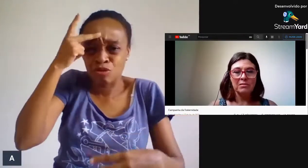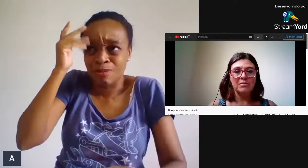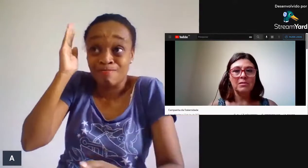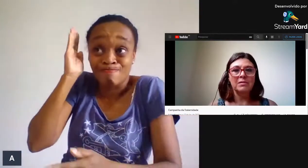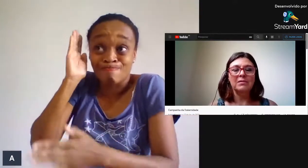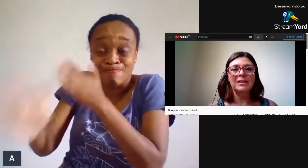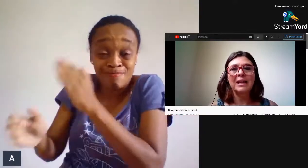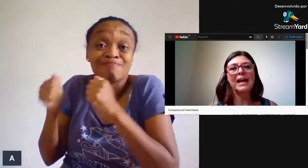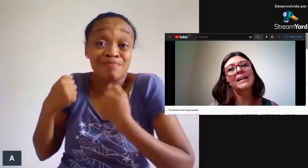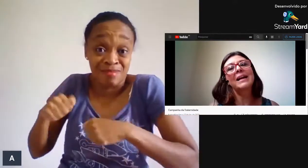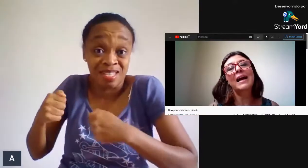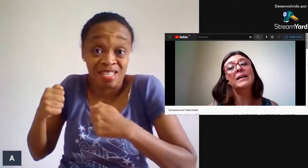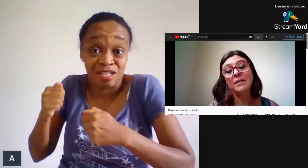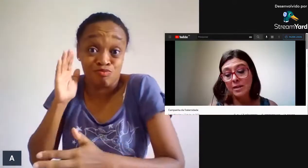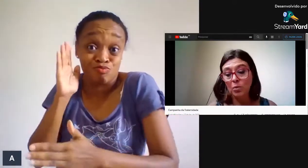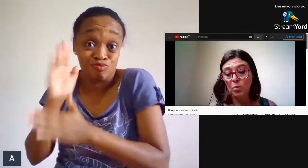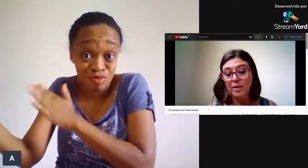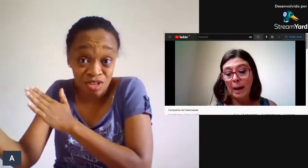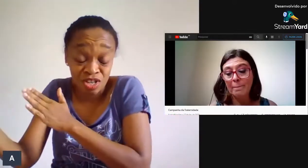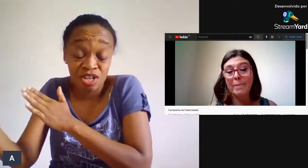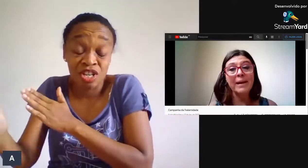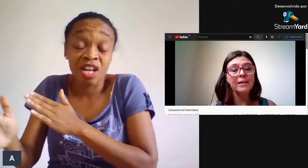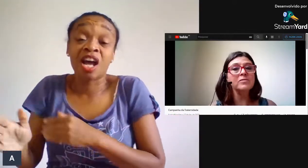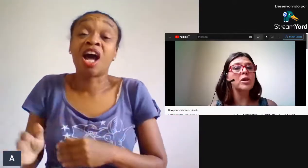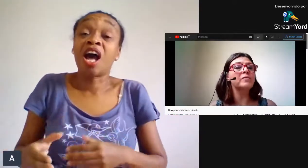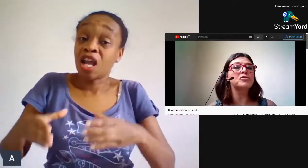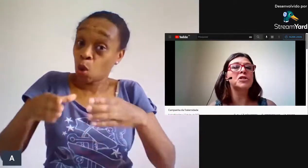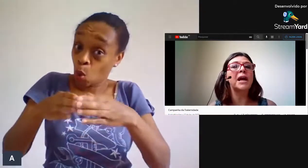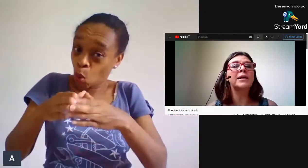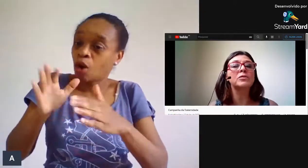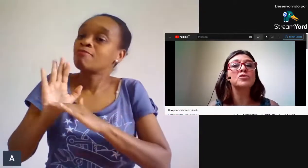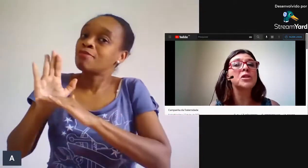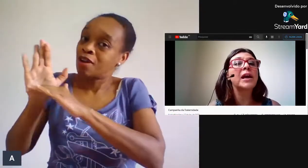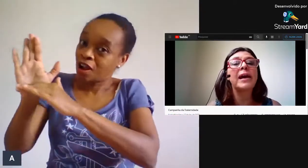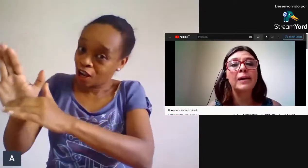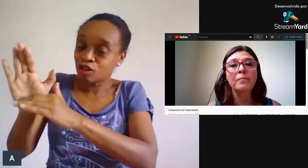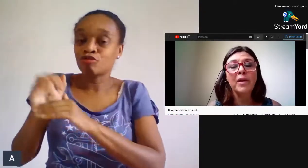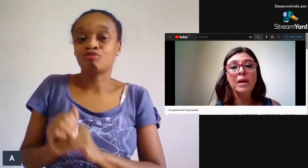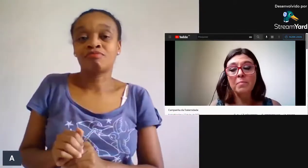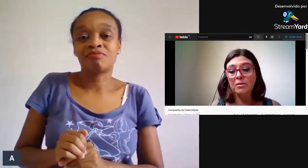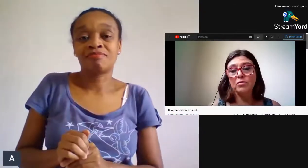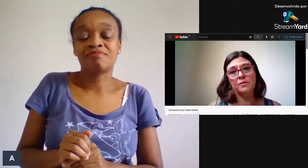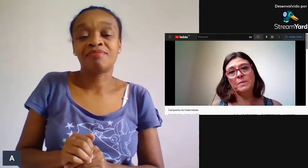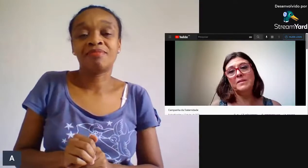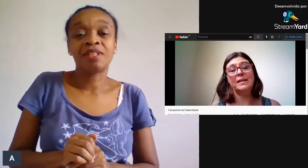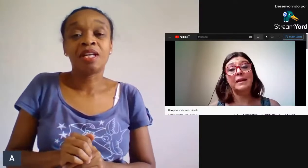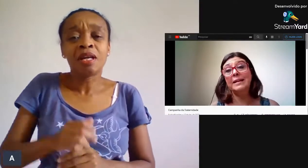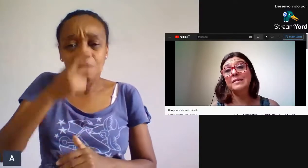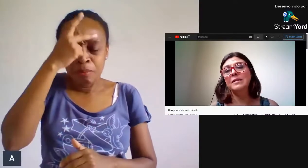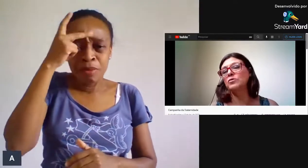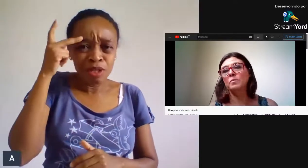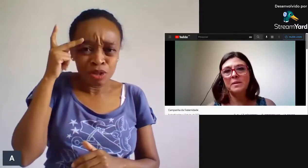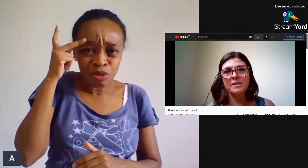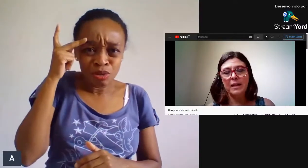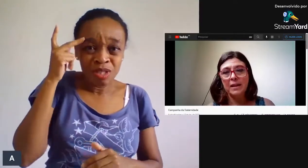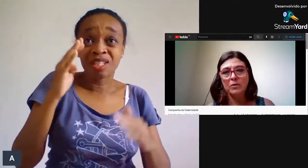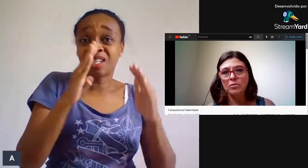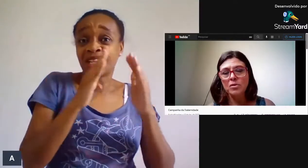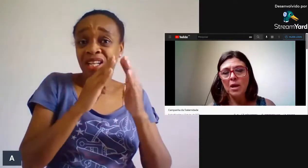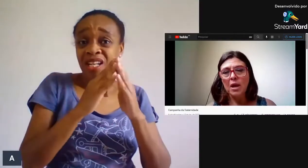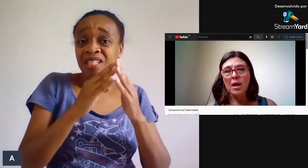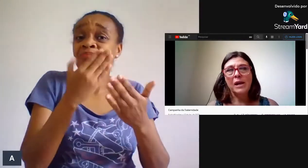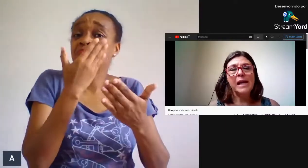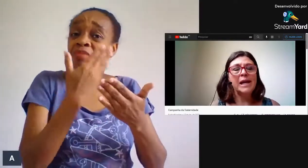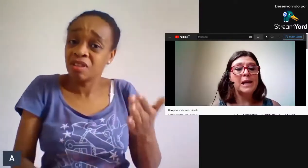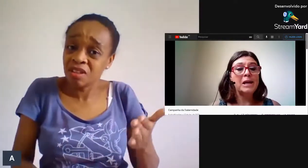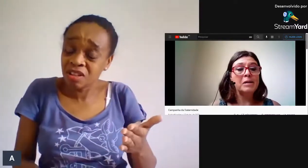parte ligada à Caritas que cuida apenas de refugiados de guerra, pessoas cristãos